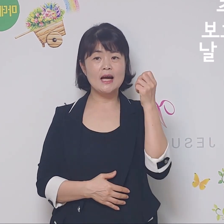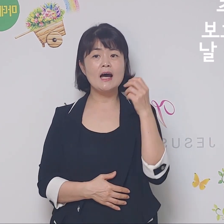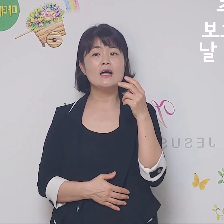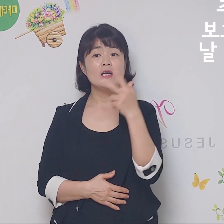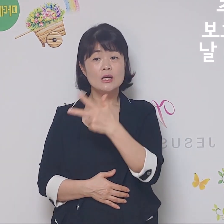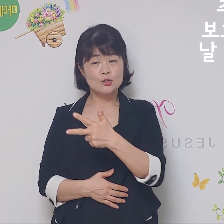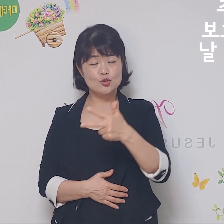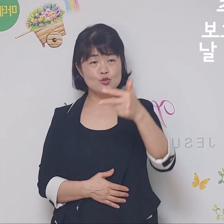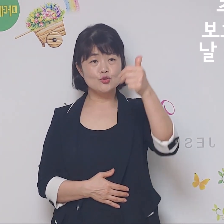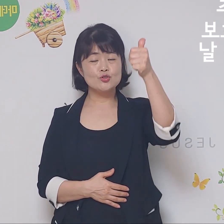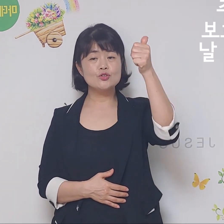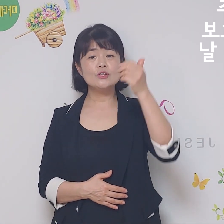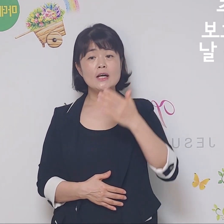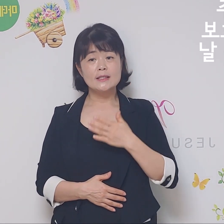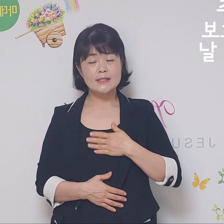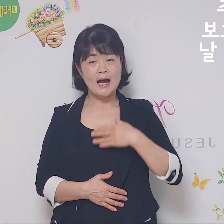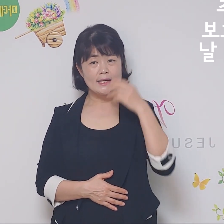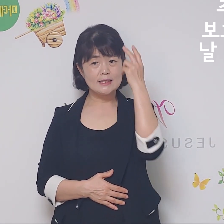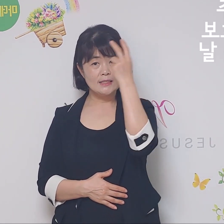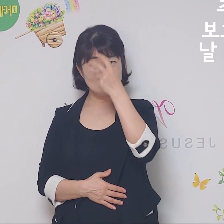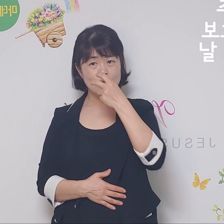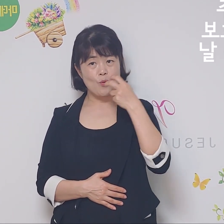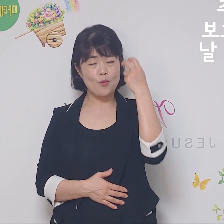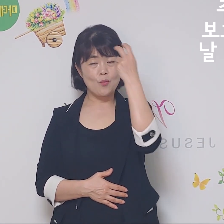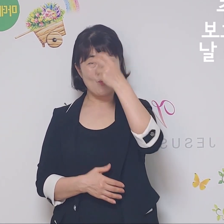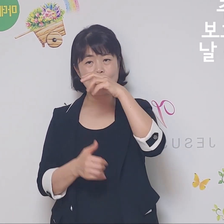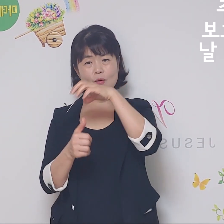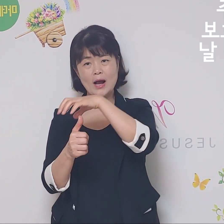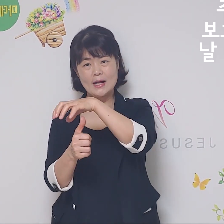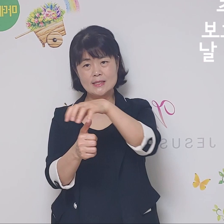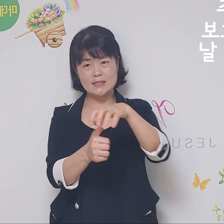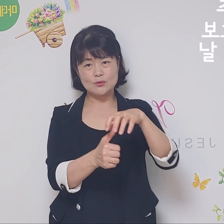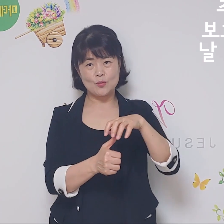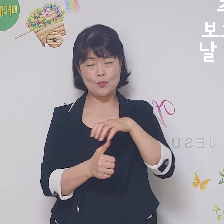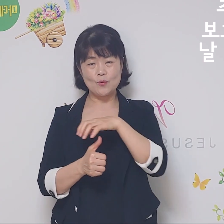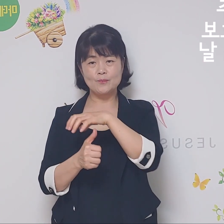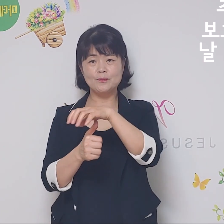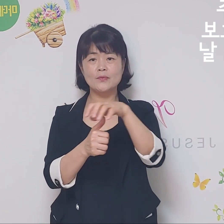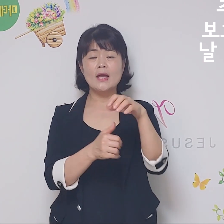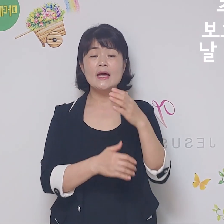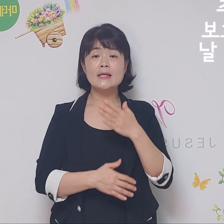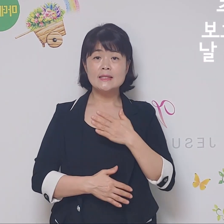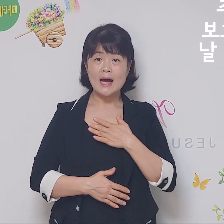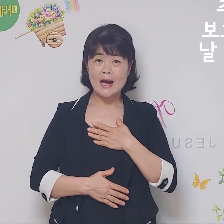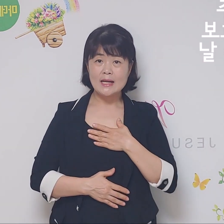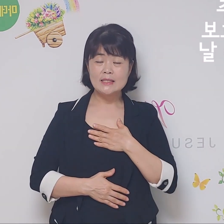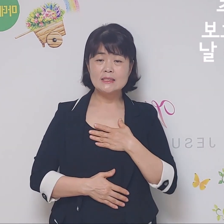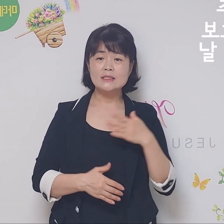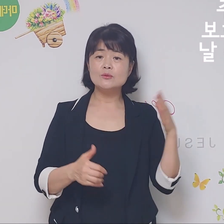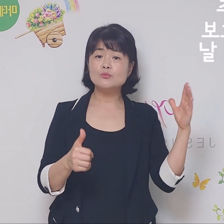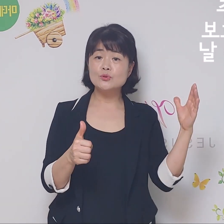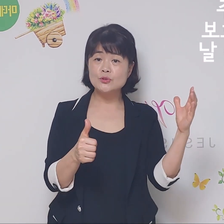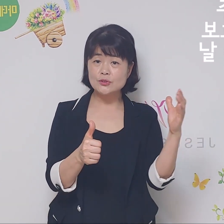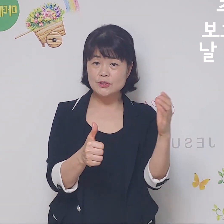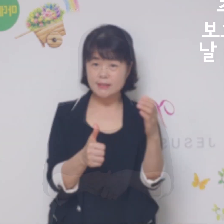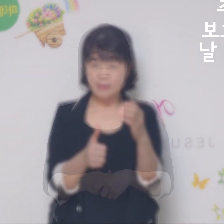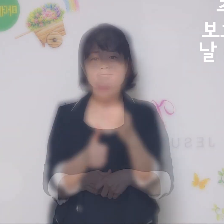표현하겠습니다. 주 나를 보호하시고 날